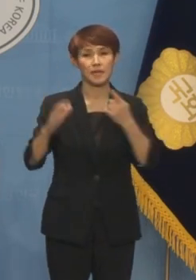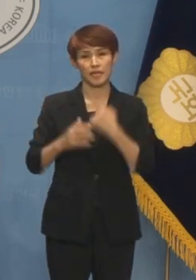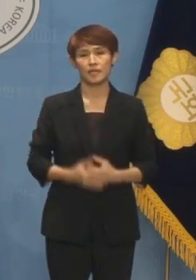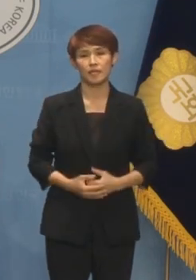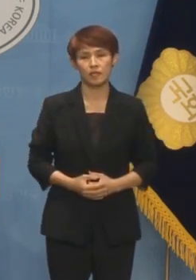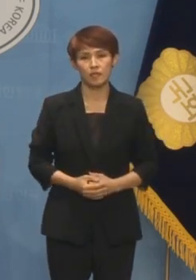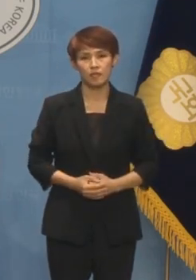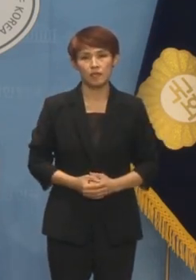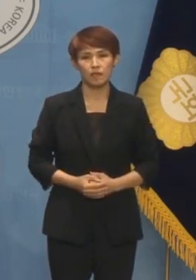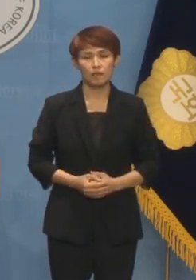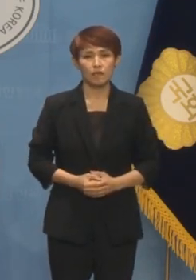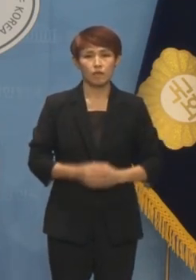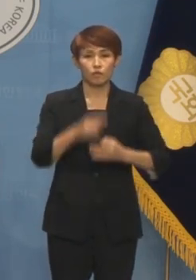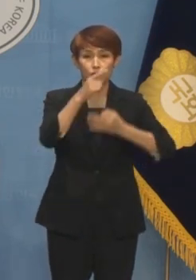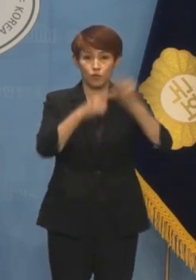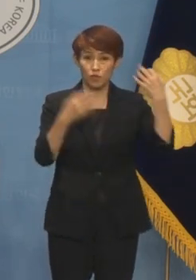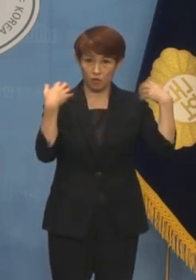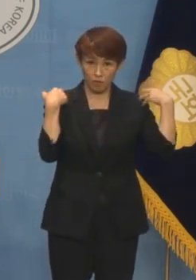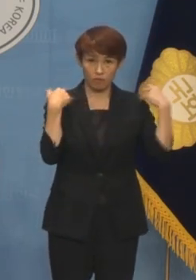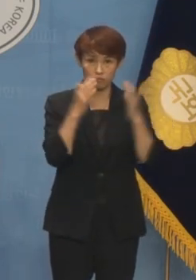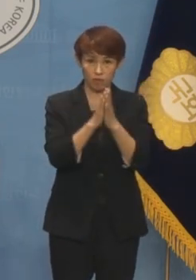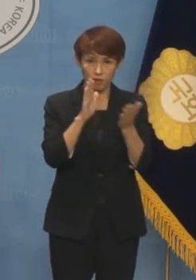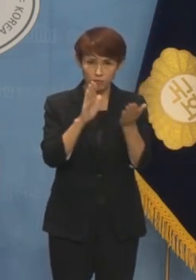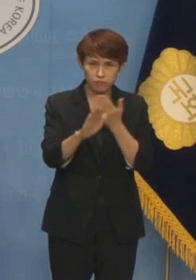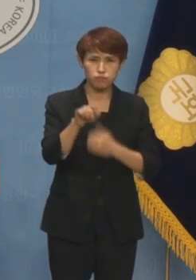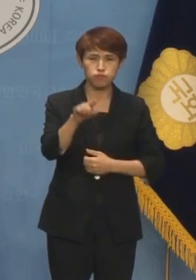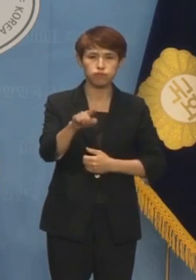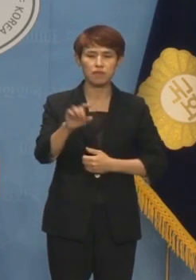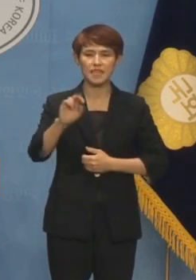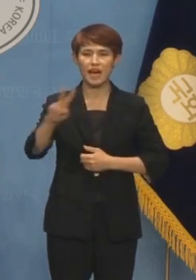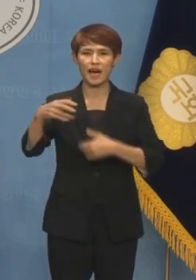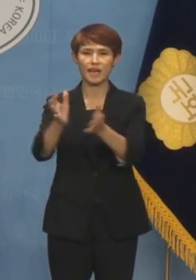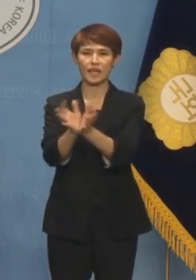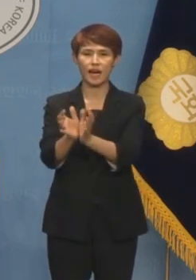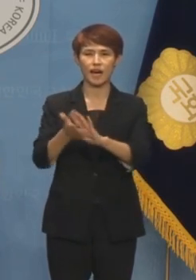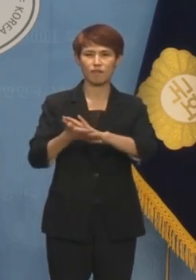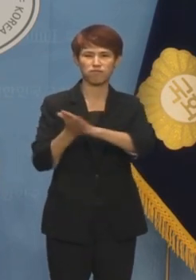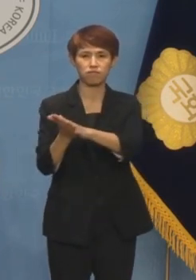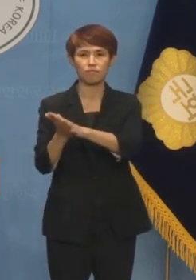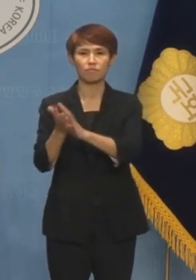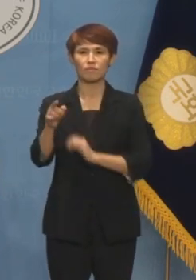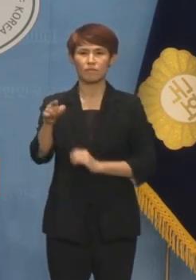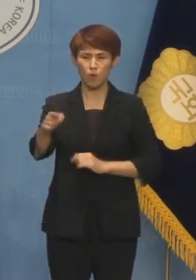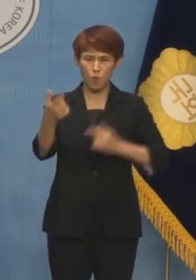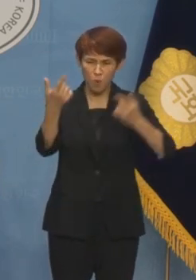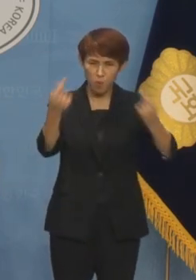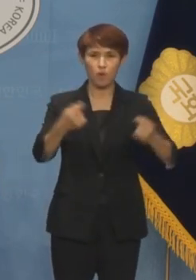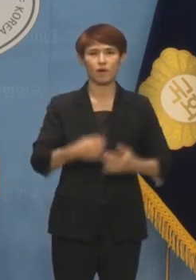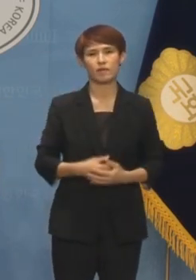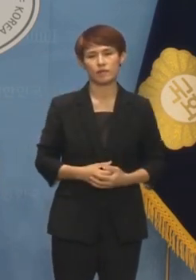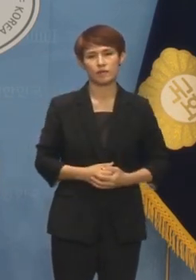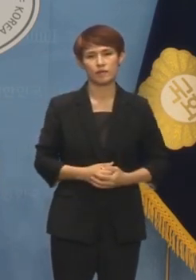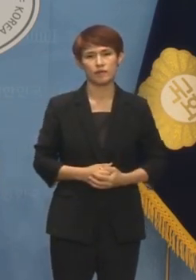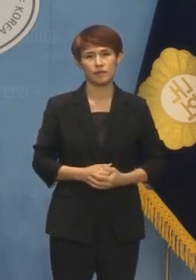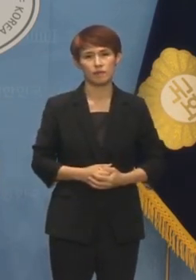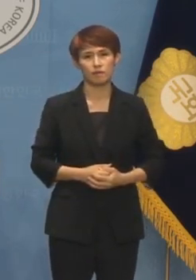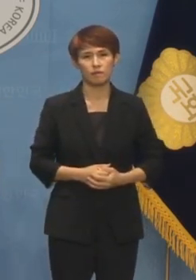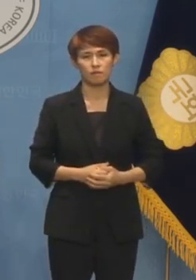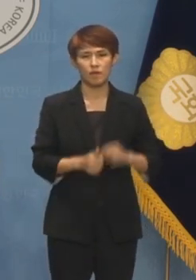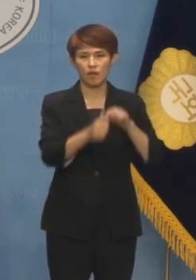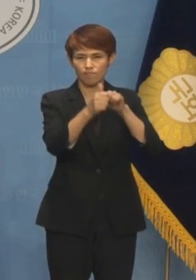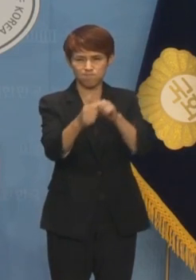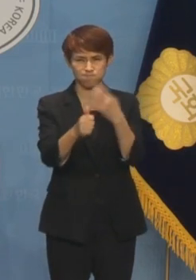일었습니다. 윤석열 정권 들어 끝없이 이어진 야당 탄압, 정적 제거 수사와 똑 닮았습니다.